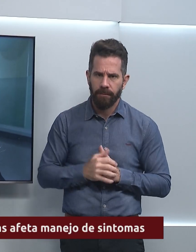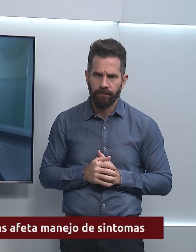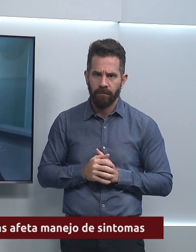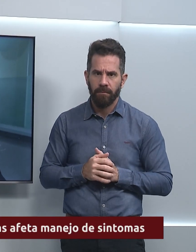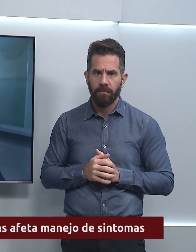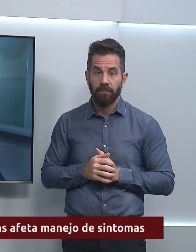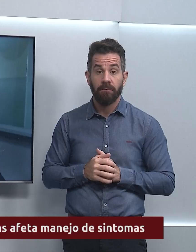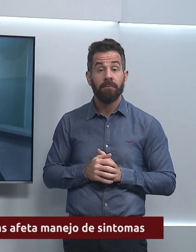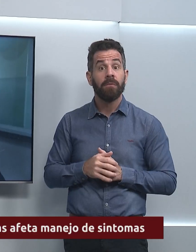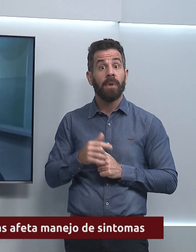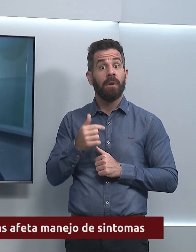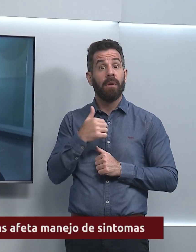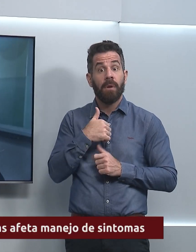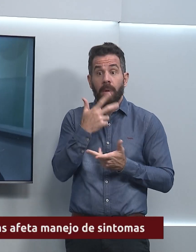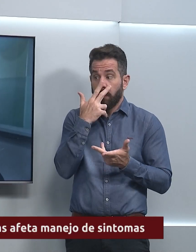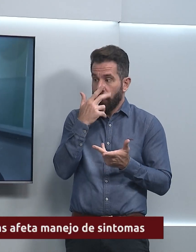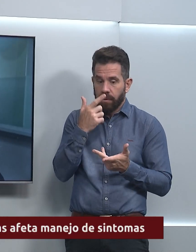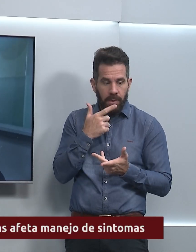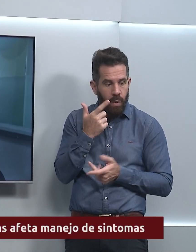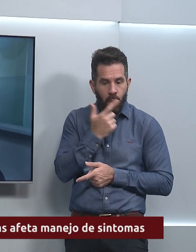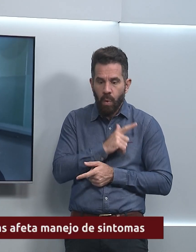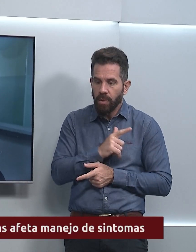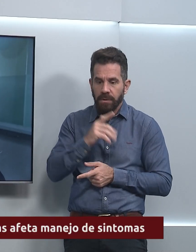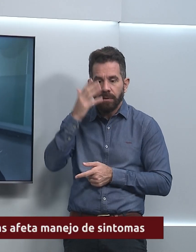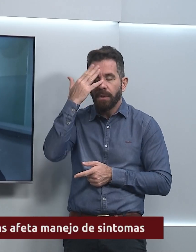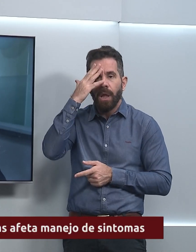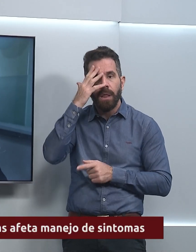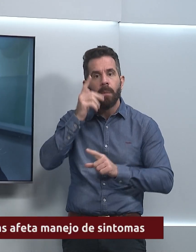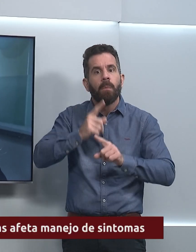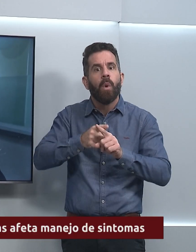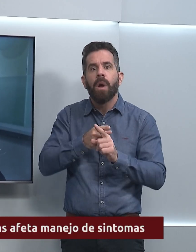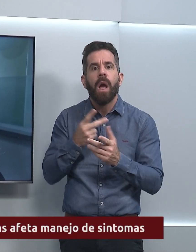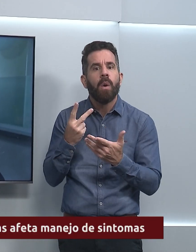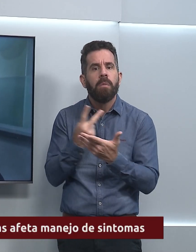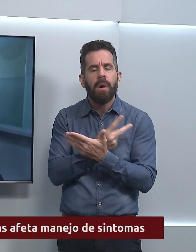porque eu não entendia o que estava acontecendo comigo. Eu